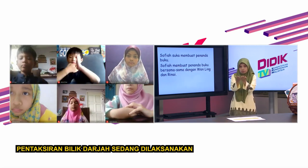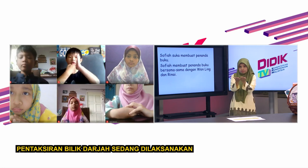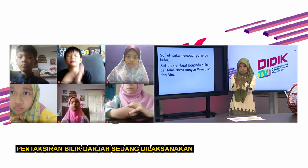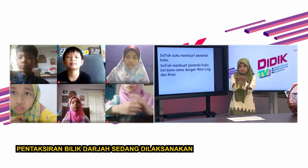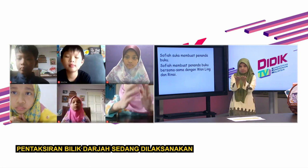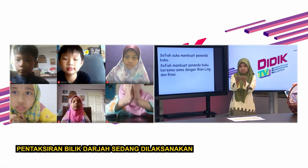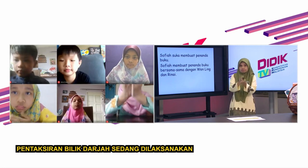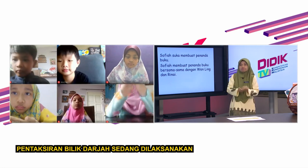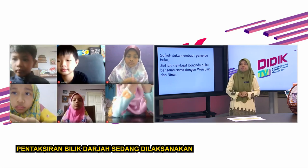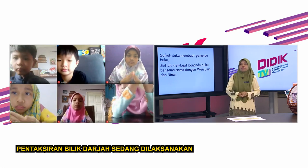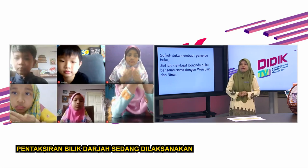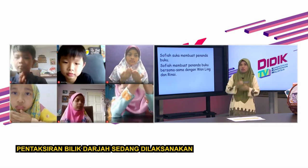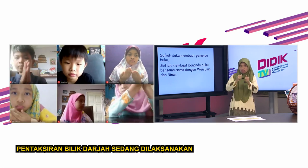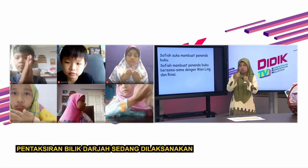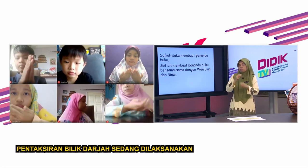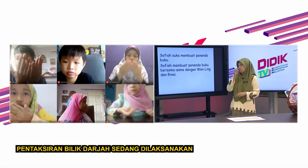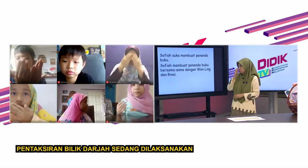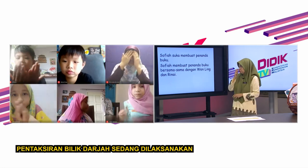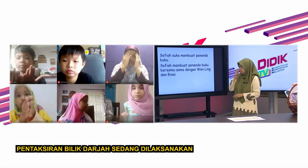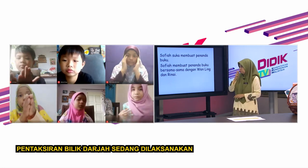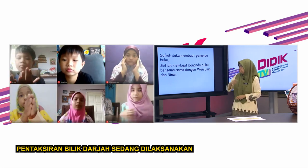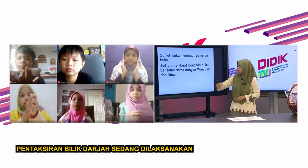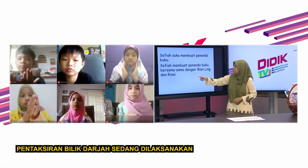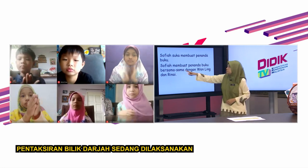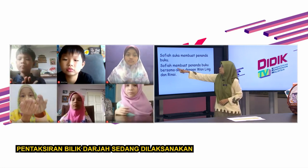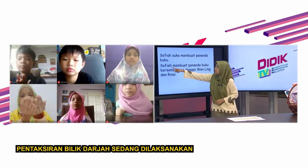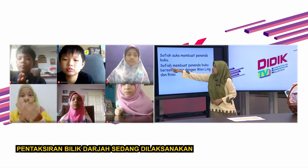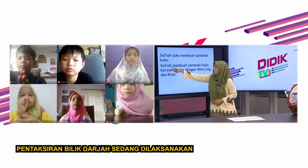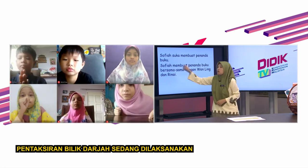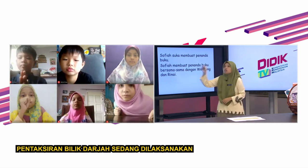buku. Okey, ikut cikgu.